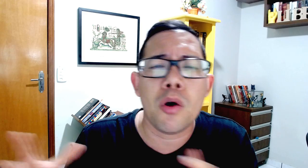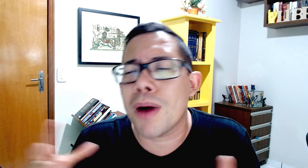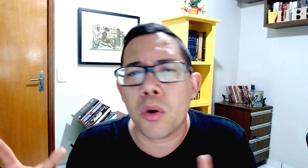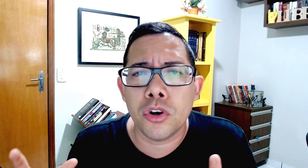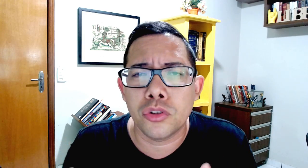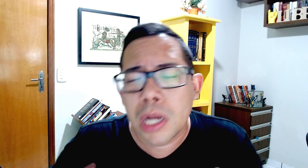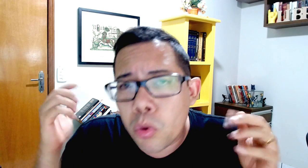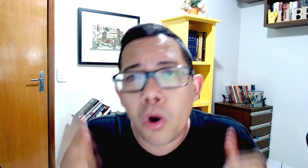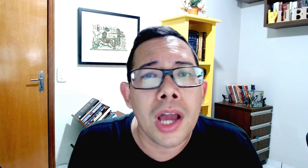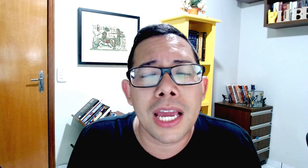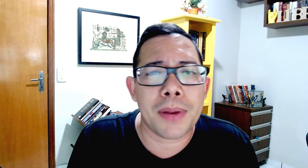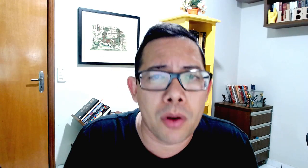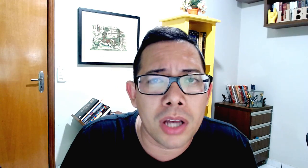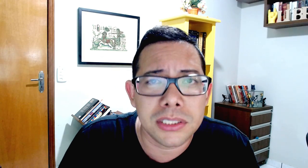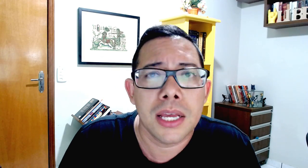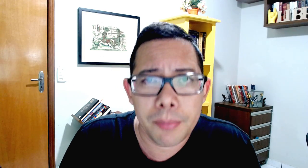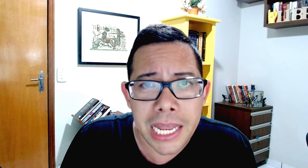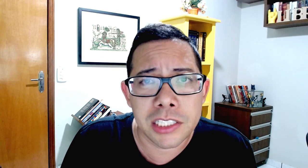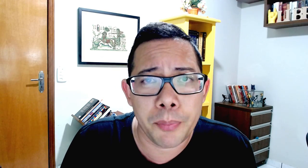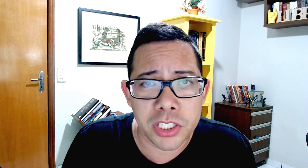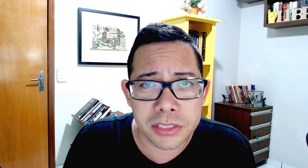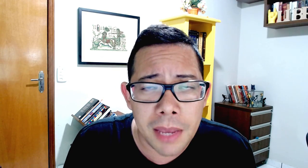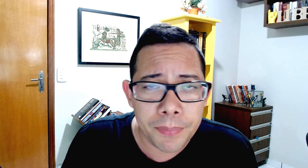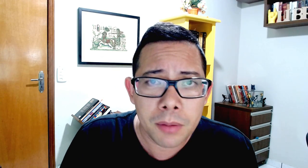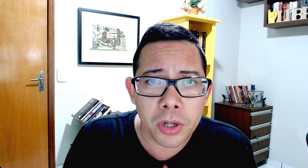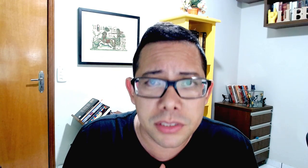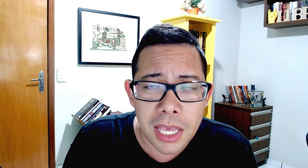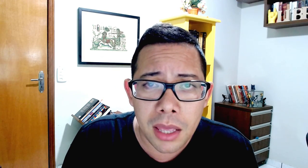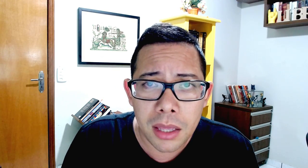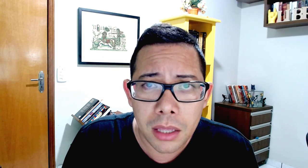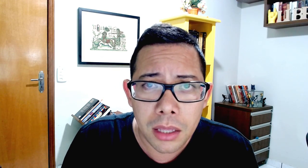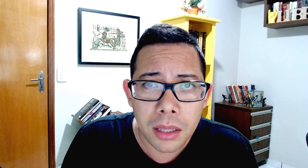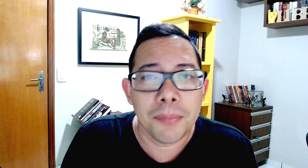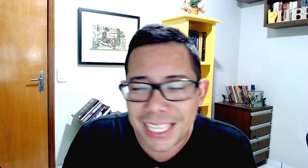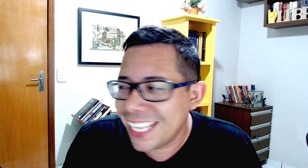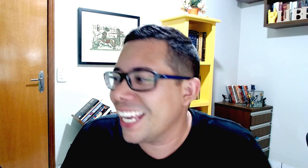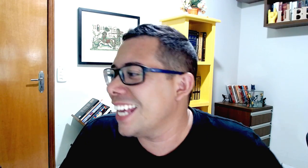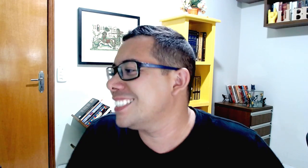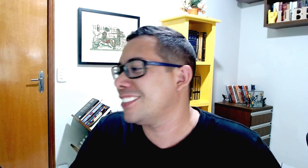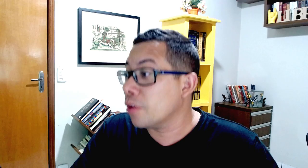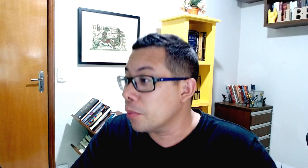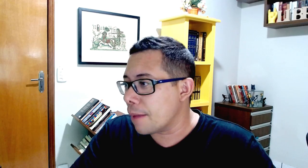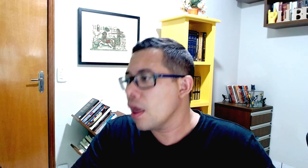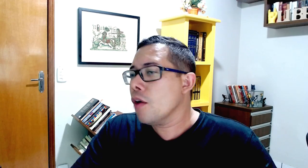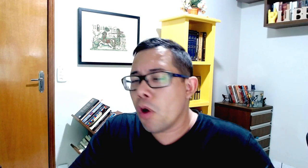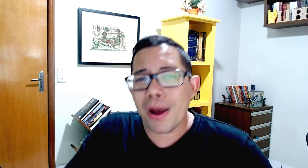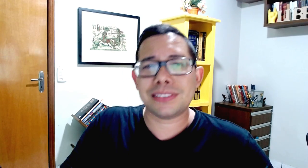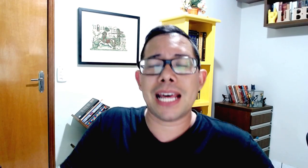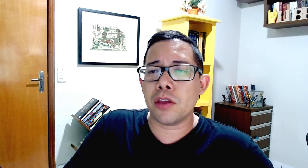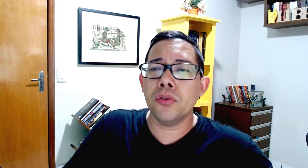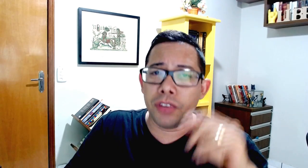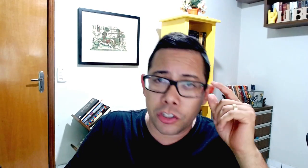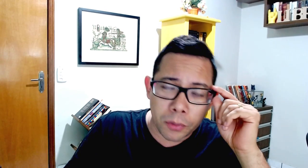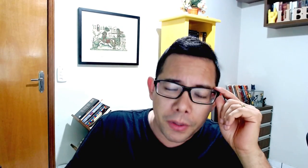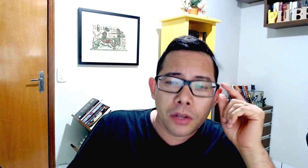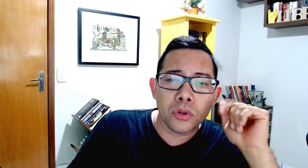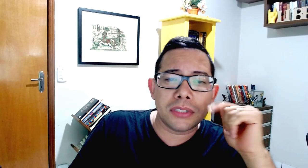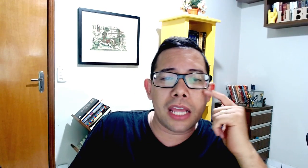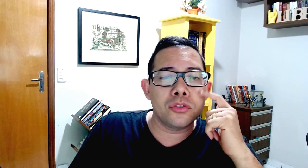aprendeu alguma coisa não coloca aí para nós beleza pode ser pode ser Beleza então vamos lá vou passar aí no vídeo no